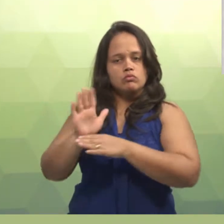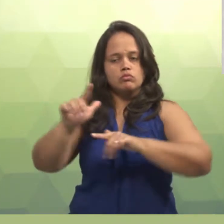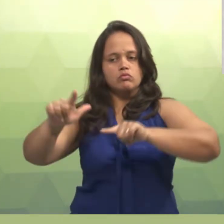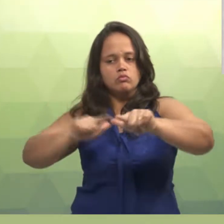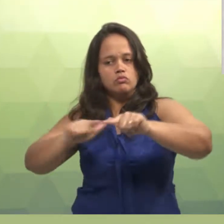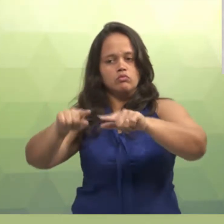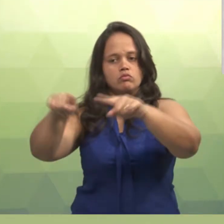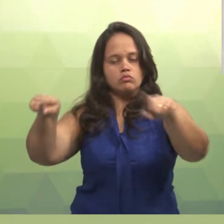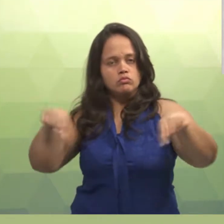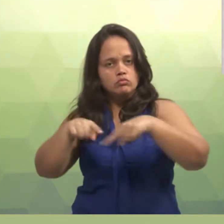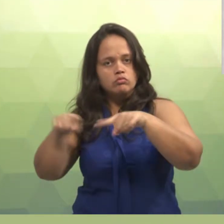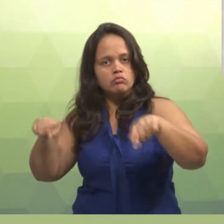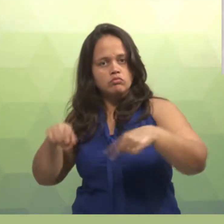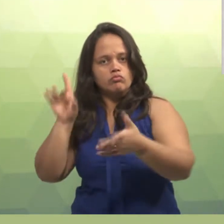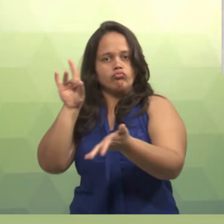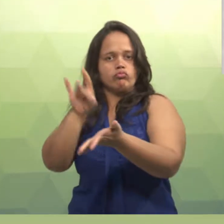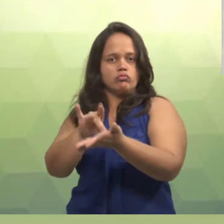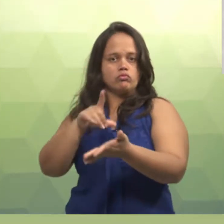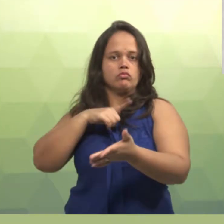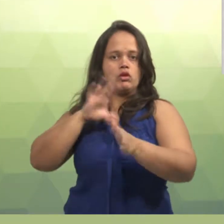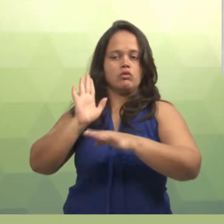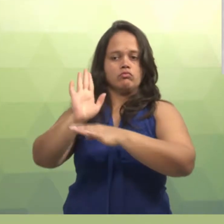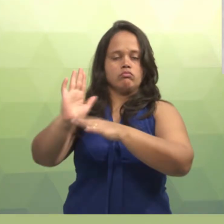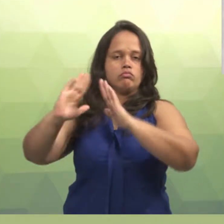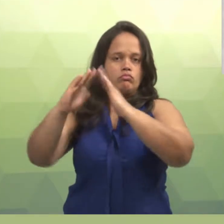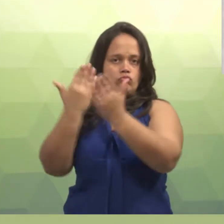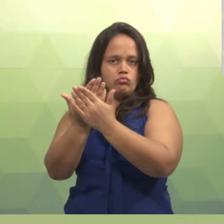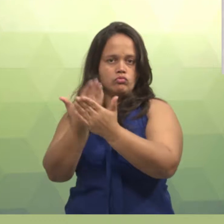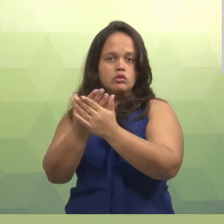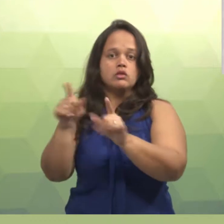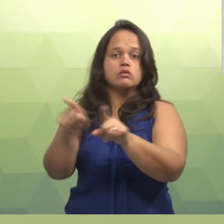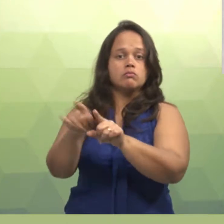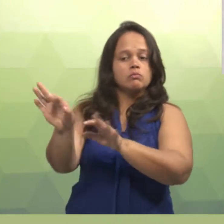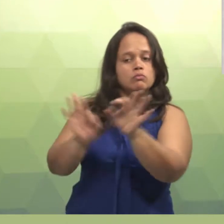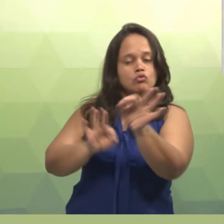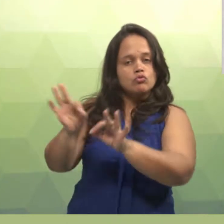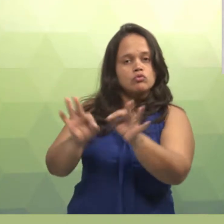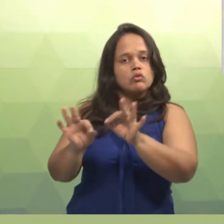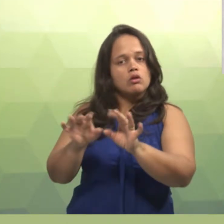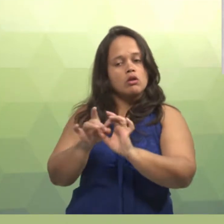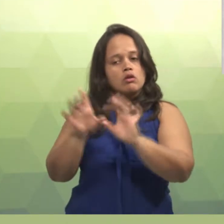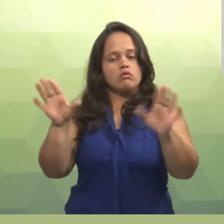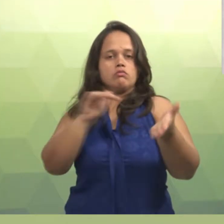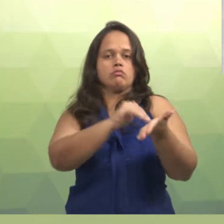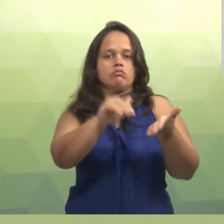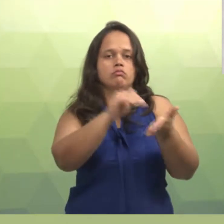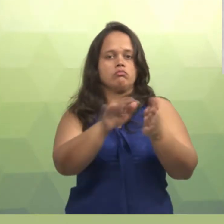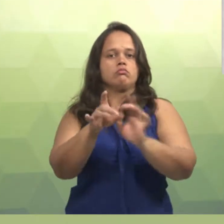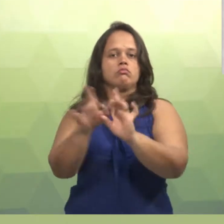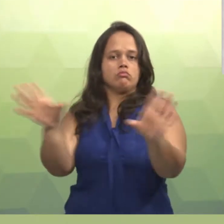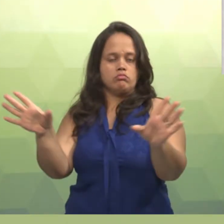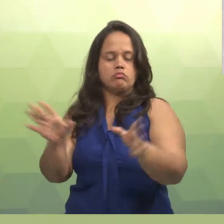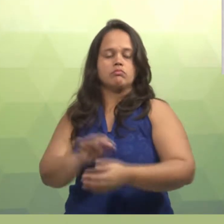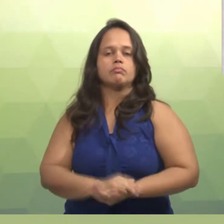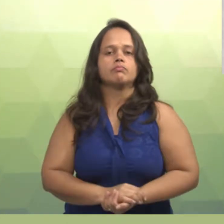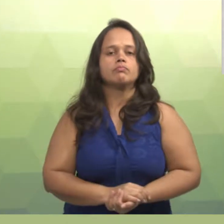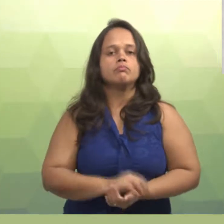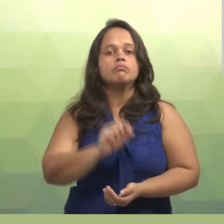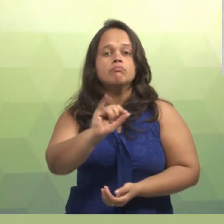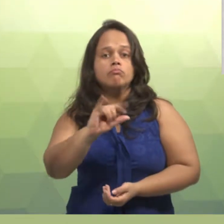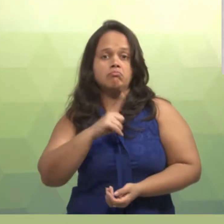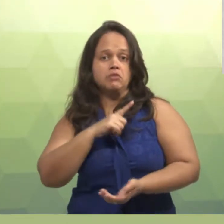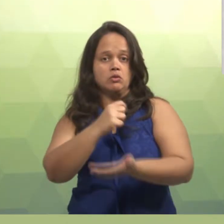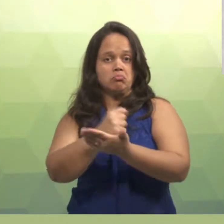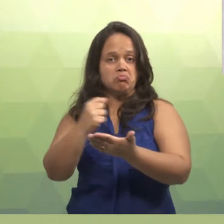inclusive as de projetos autorizados pela Secretaria. Para a quantificação de professor eventual,